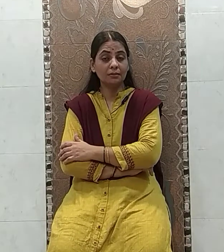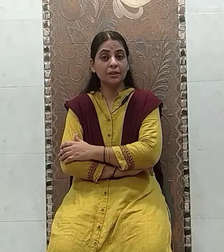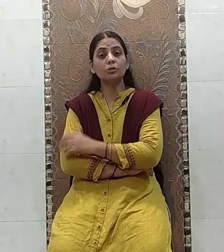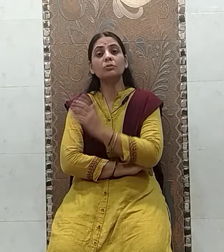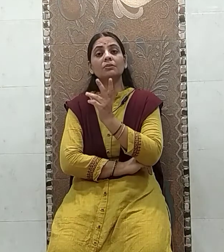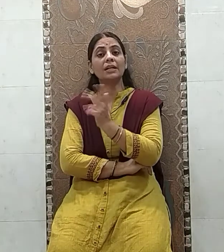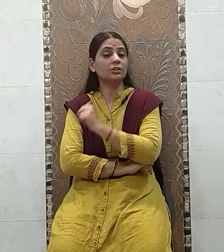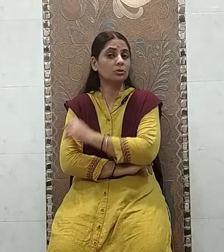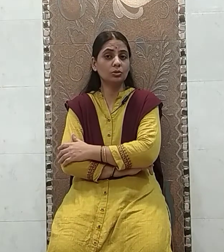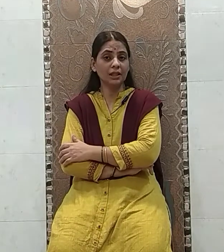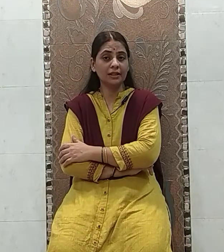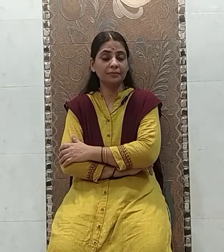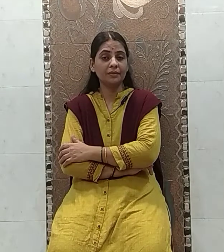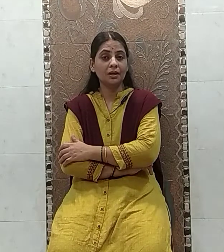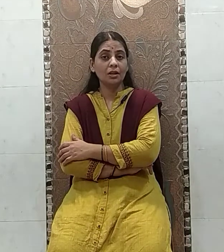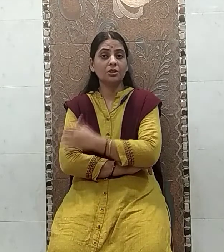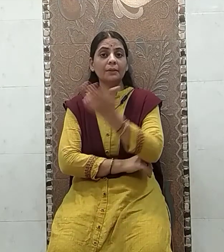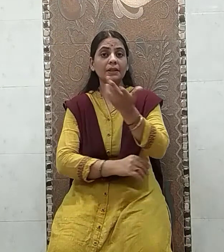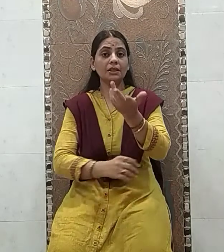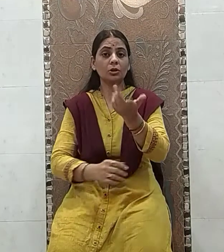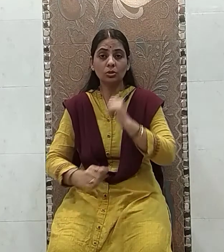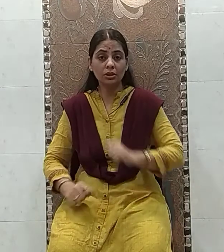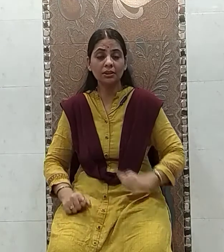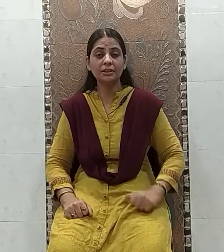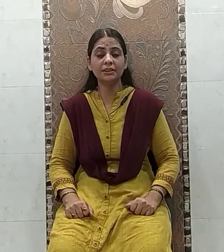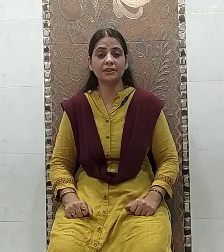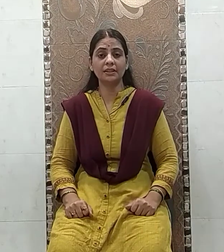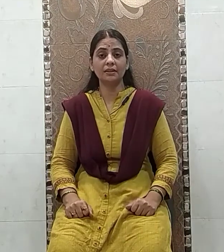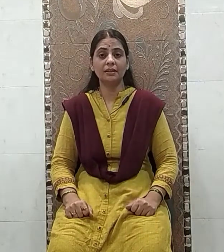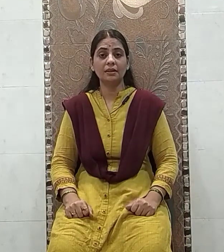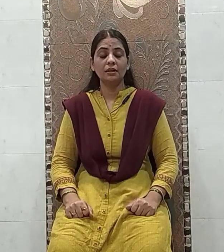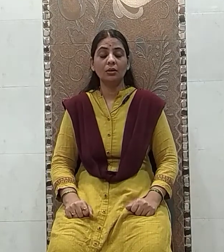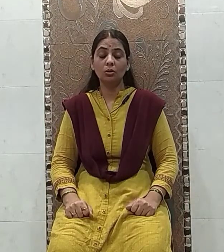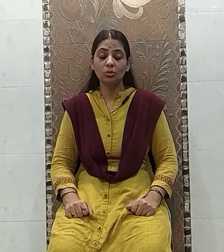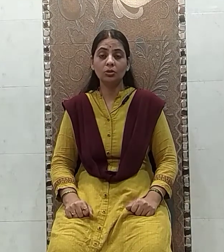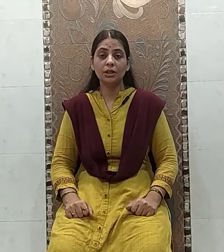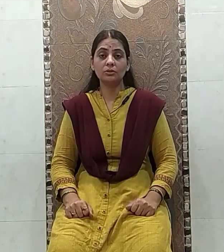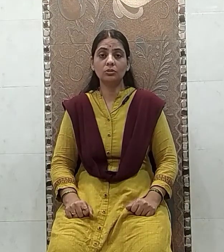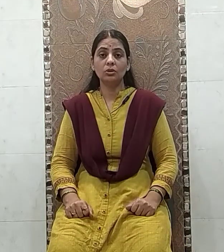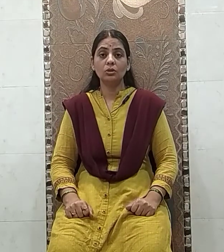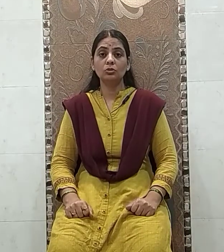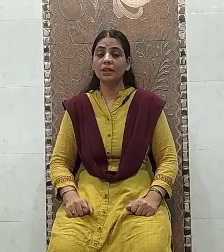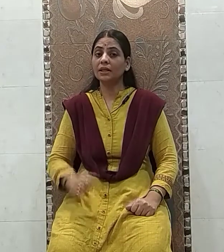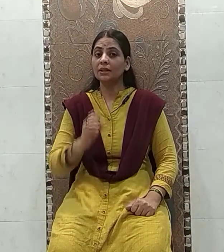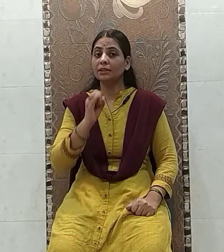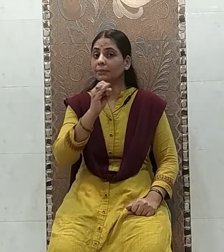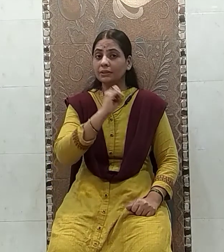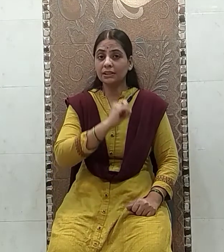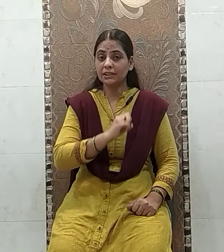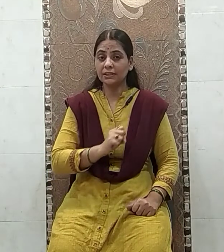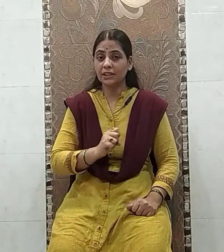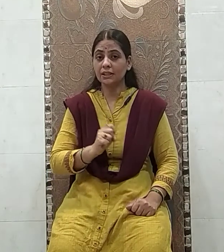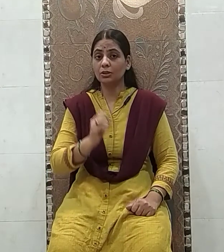पहिलं तुमचं वाचन सुधारा, जे आपल्याला खरोखर गरजेचं आहे. हो मुलांनो, तुम्हाला निबंध लेखन आहे,